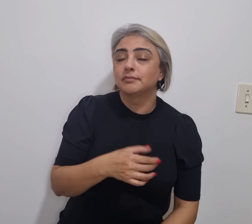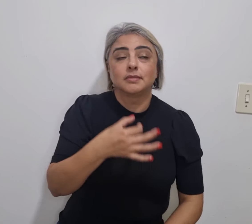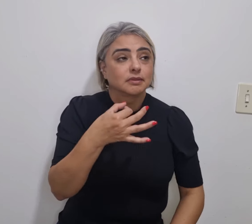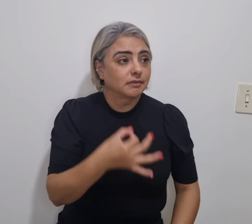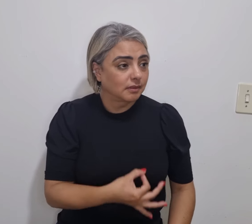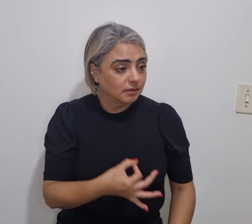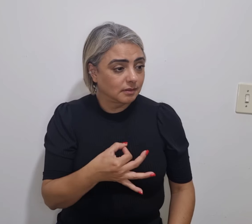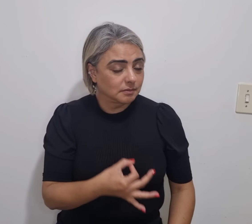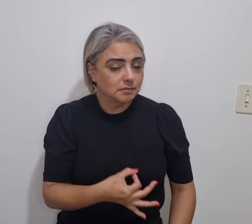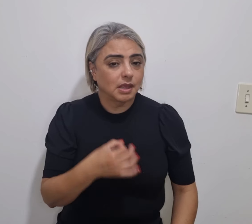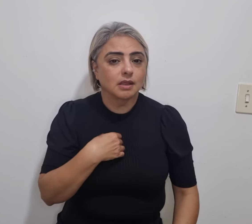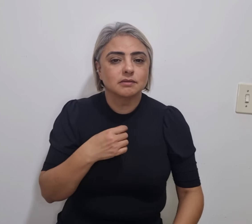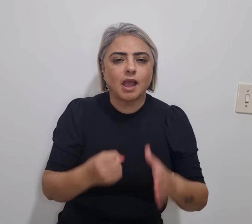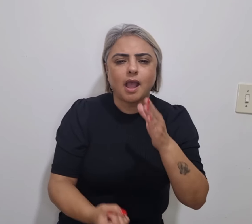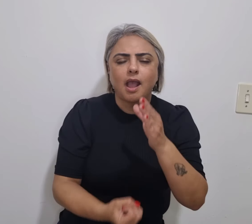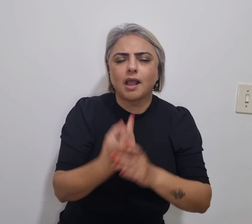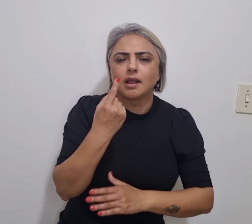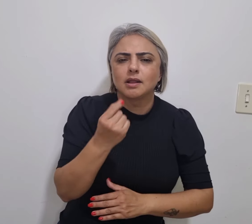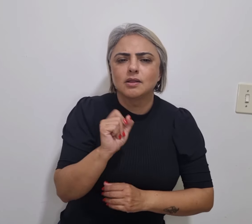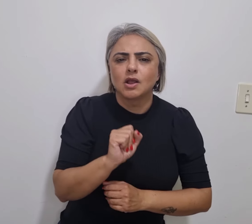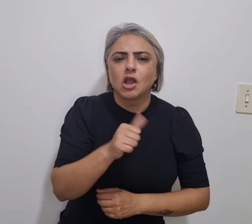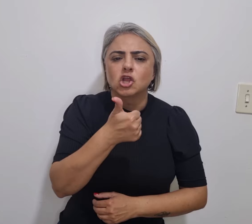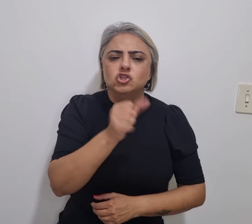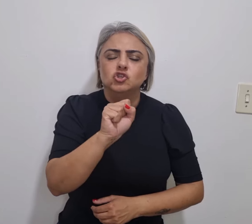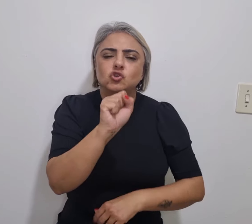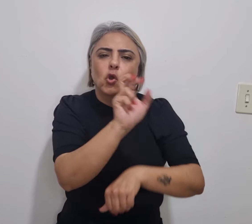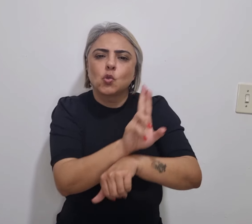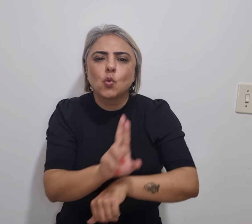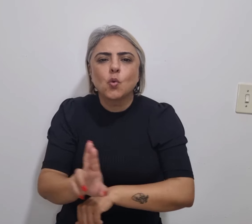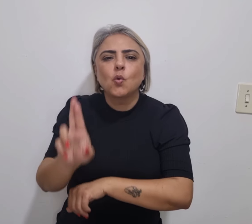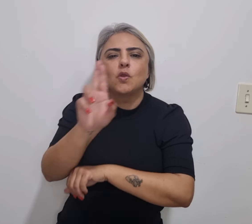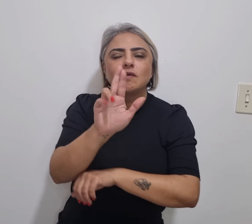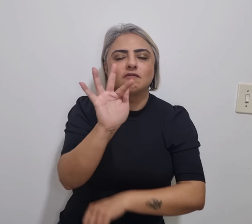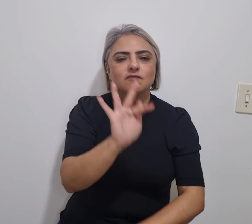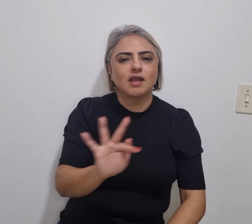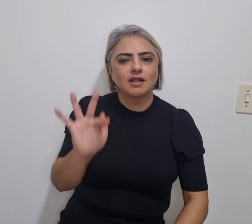Certamente, a criação de 18 universidades federais públicas,